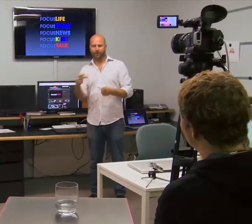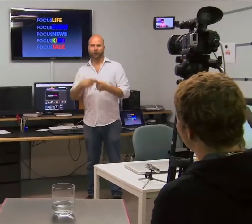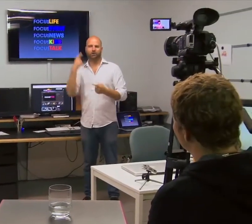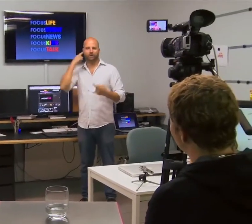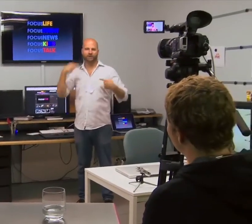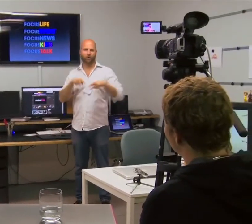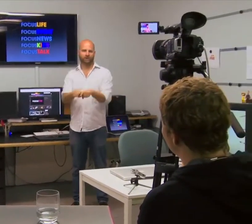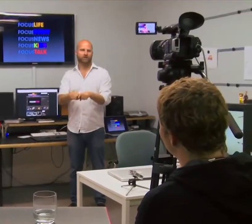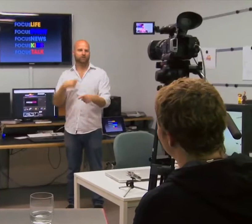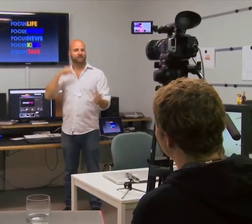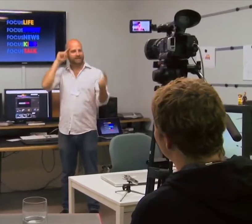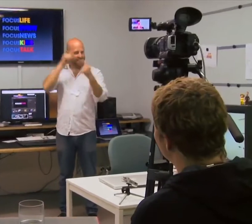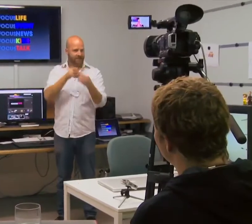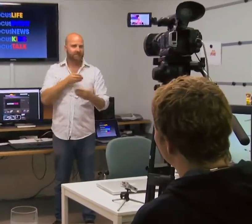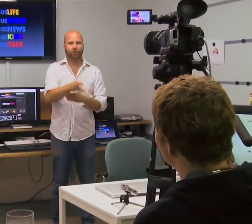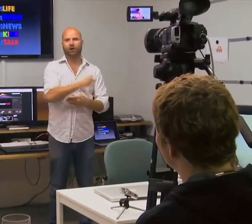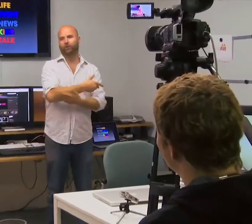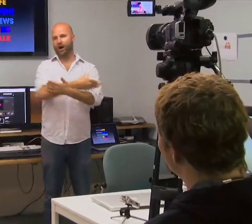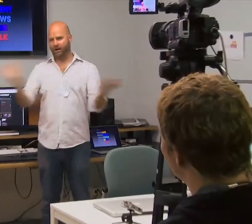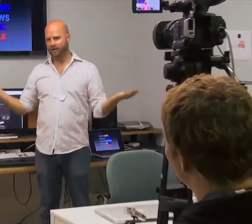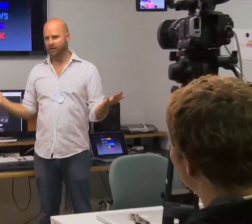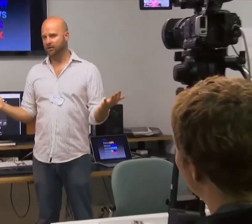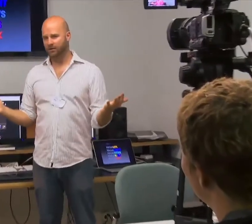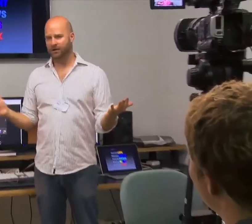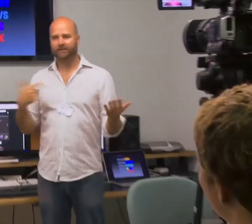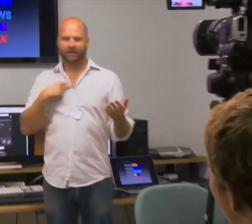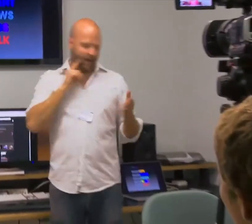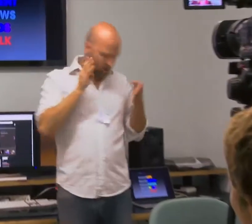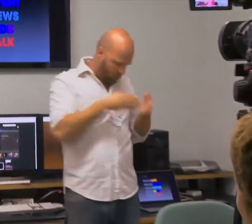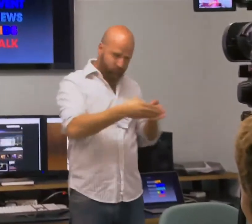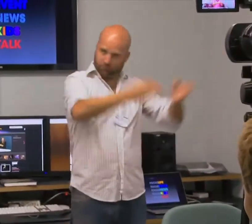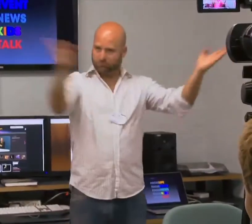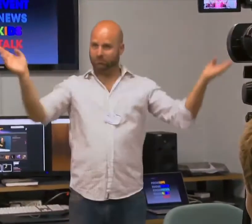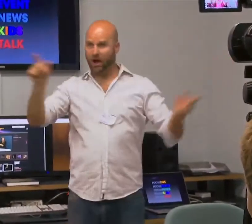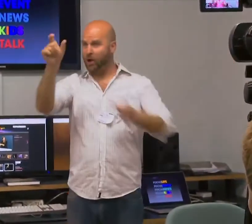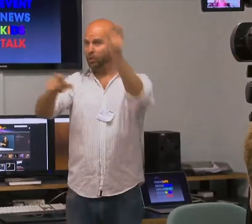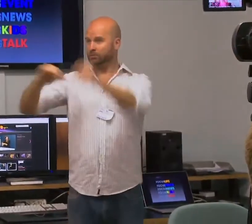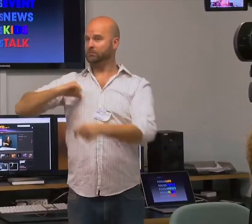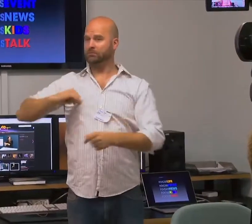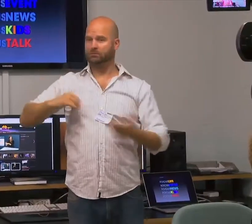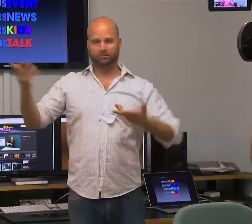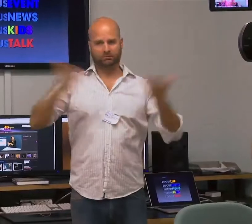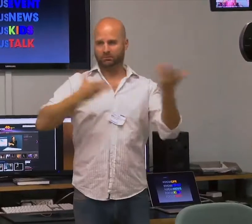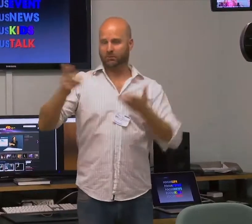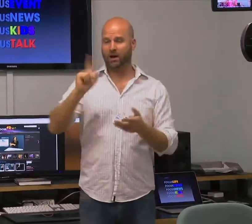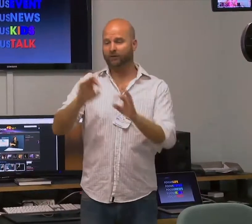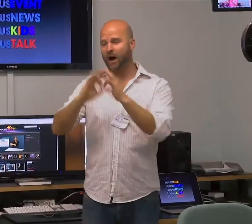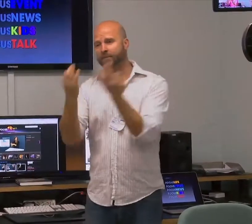mit Untertitelung und Tonspur. Unser Ziel ist, einen Zugang für alle zu schaffen. Auch wenn ihr Interesse habt,